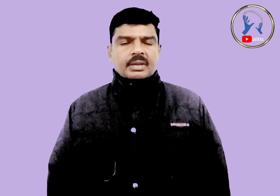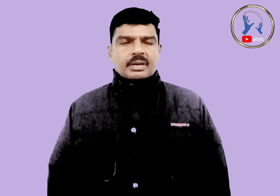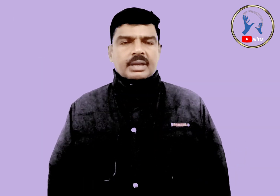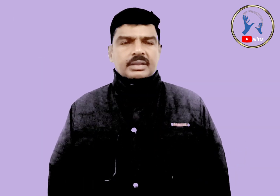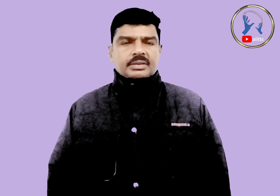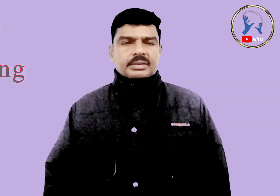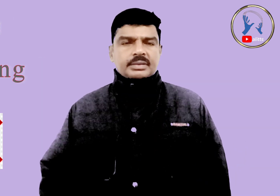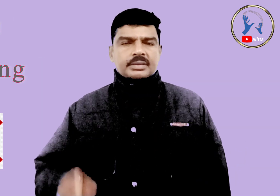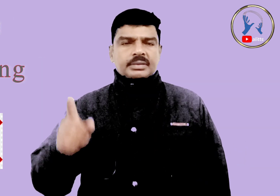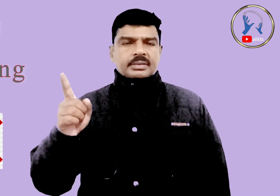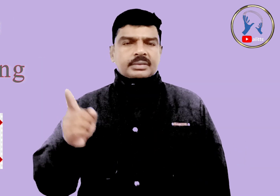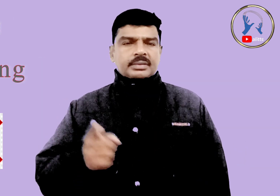गलत,